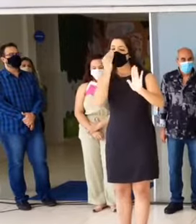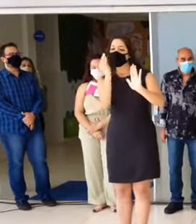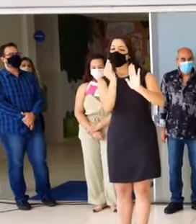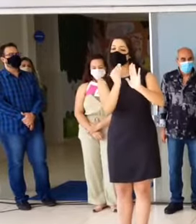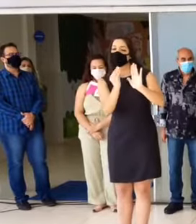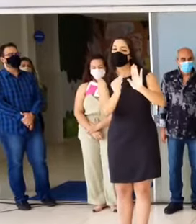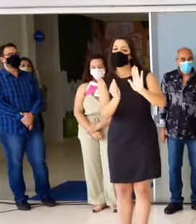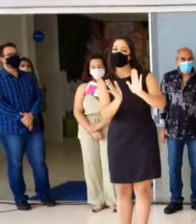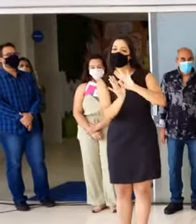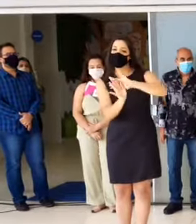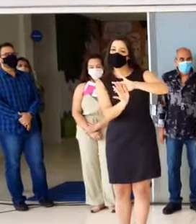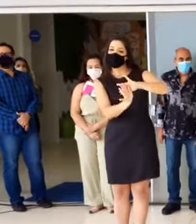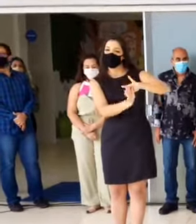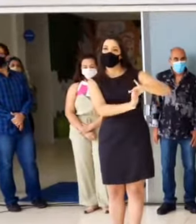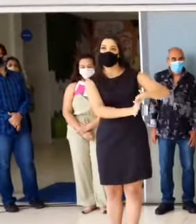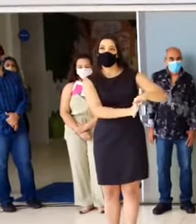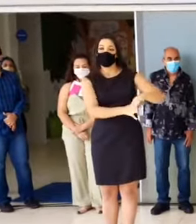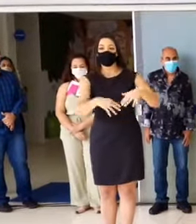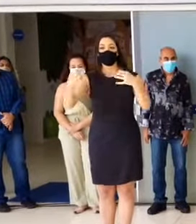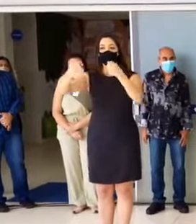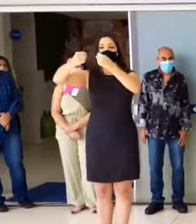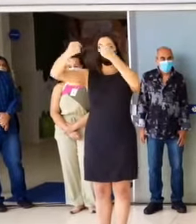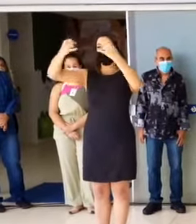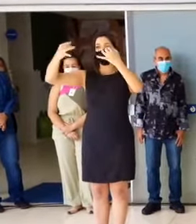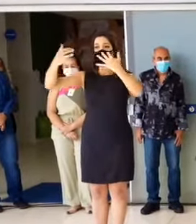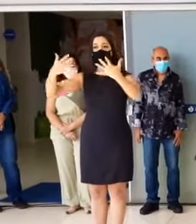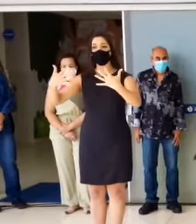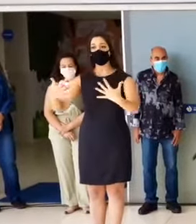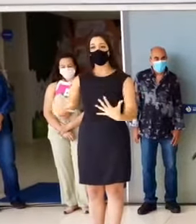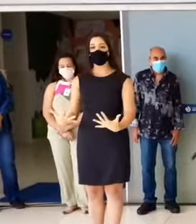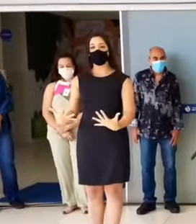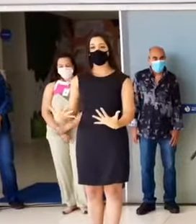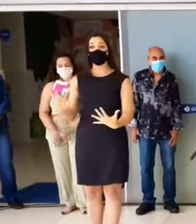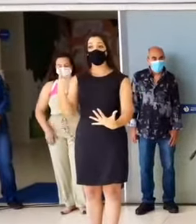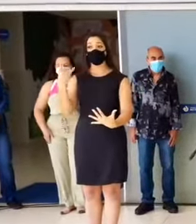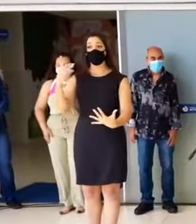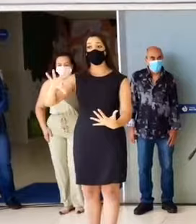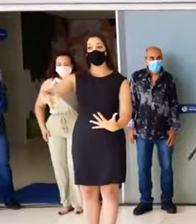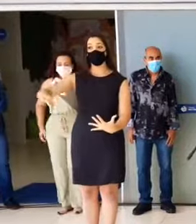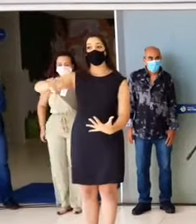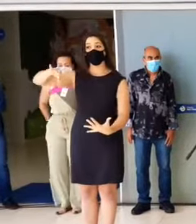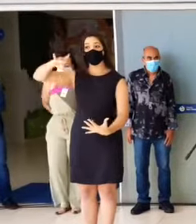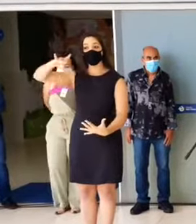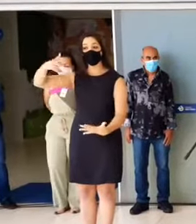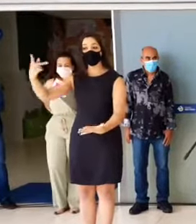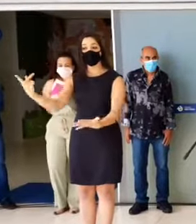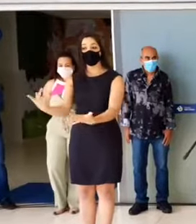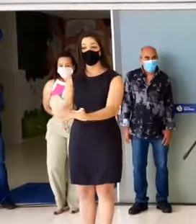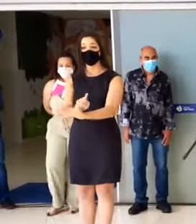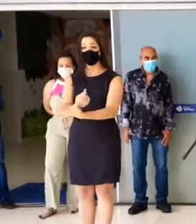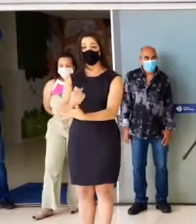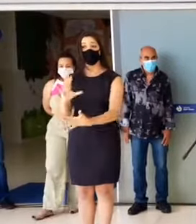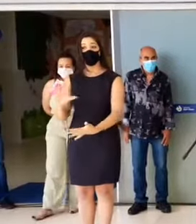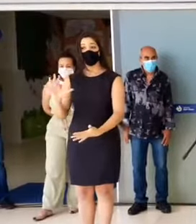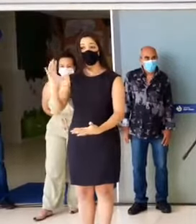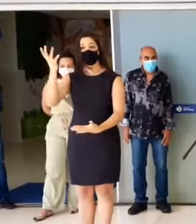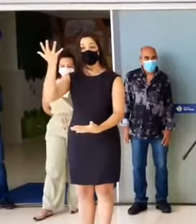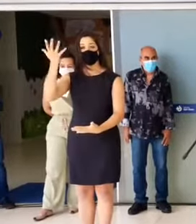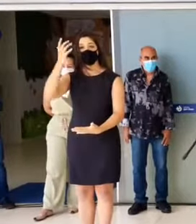e justificar, em virtude da exceção da situação